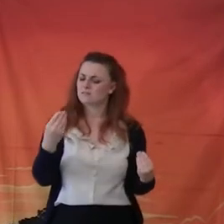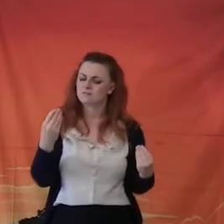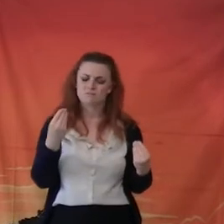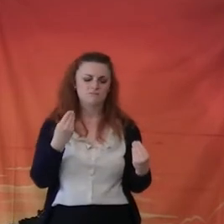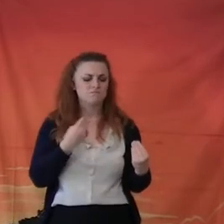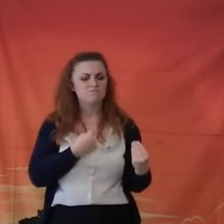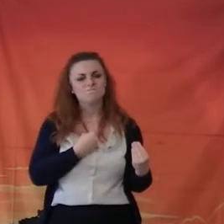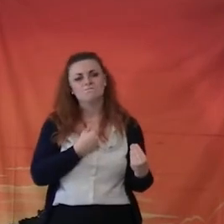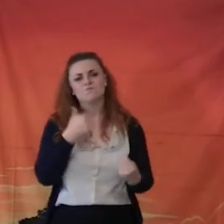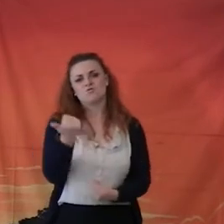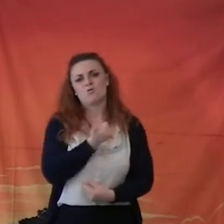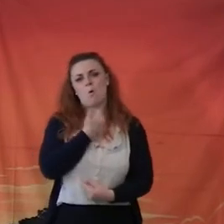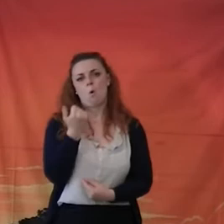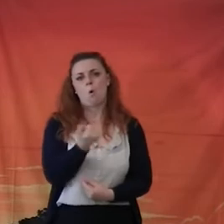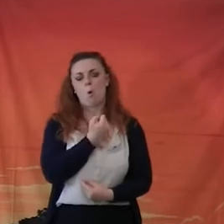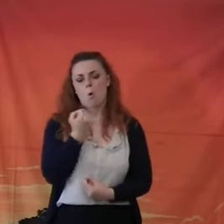sentiti